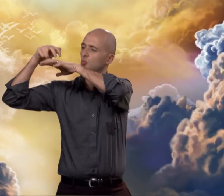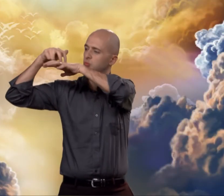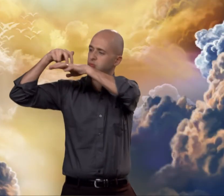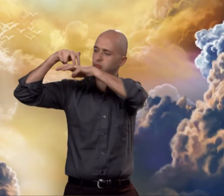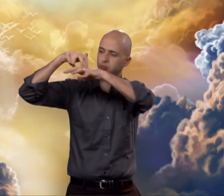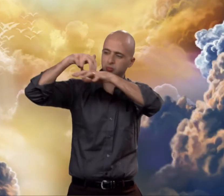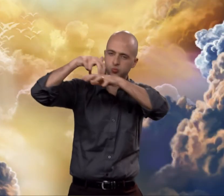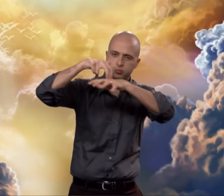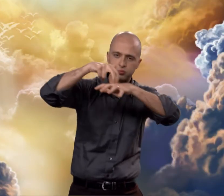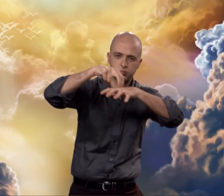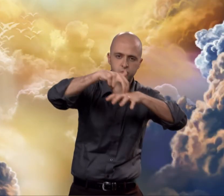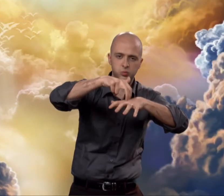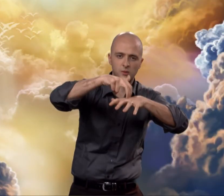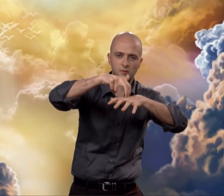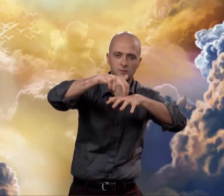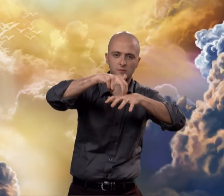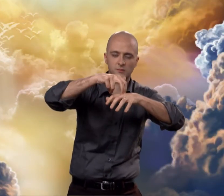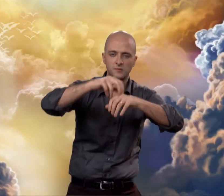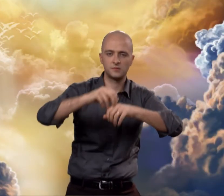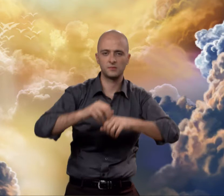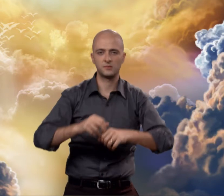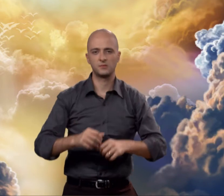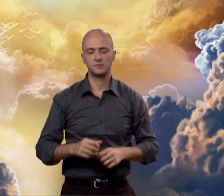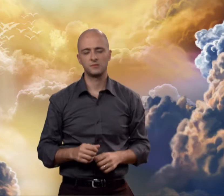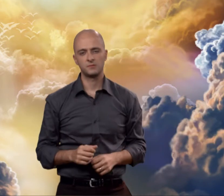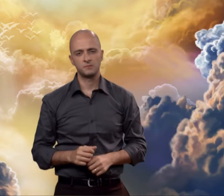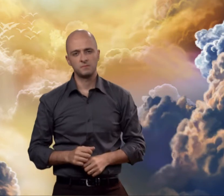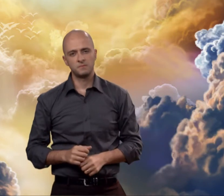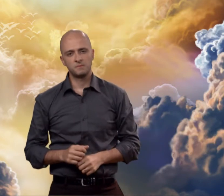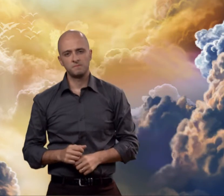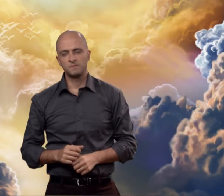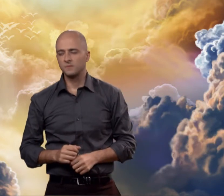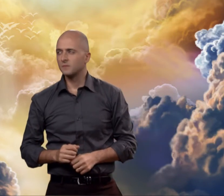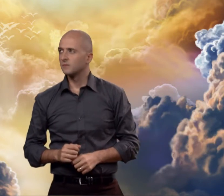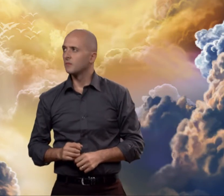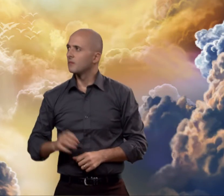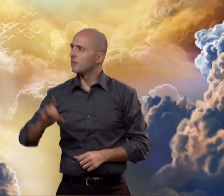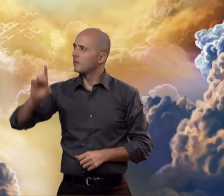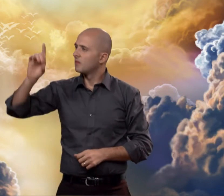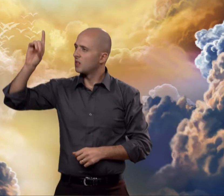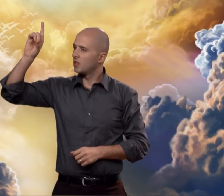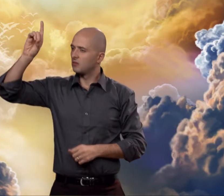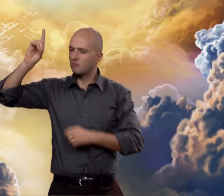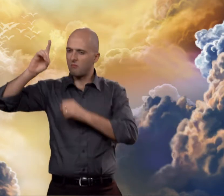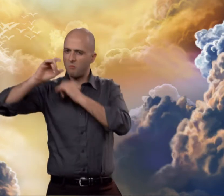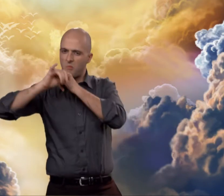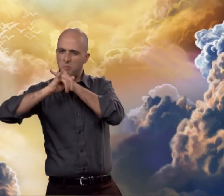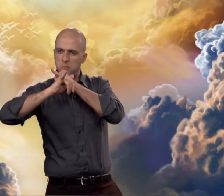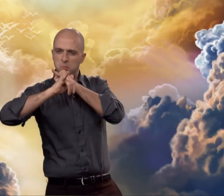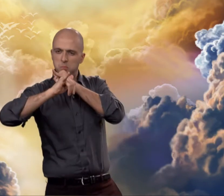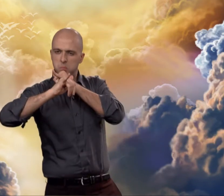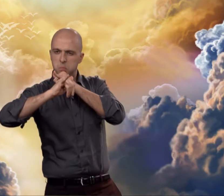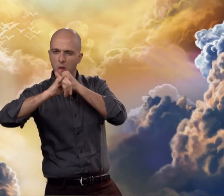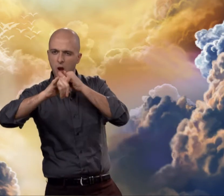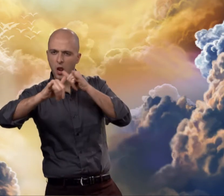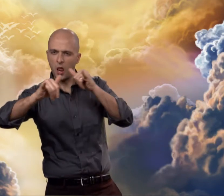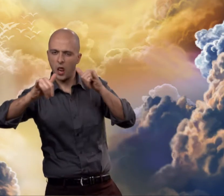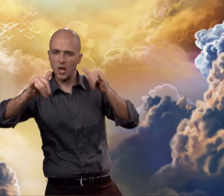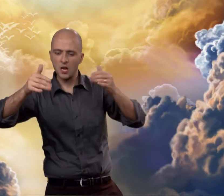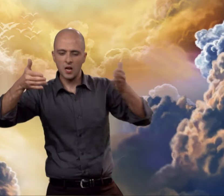não mais como homem de dores, Jesus aparece como o poderoso vencedor. Santos anjos em vasta e incontável